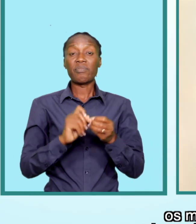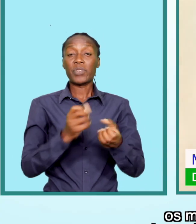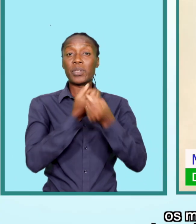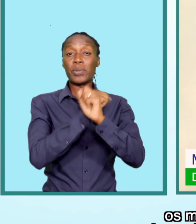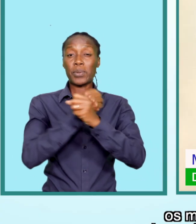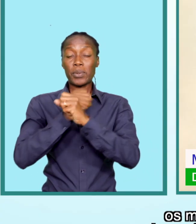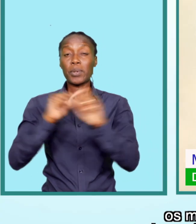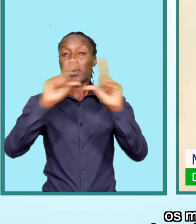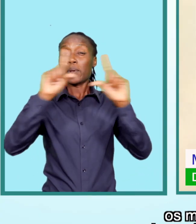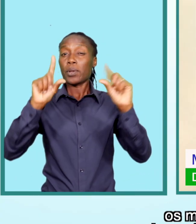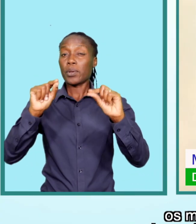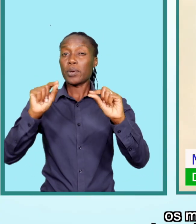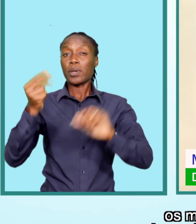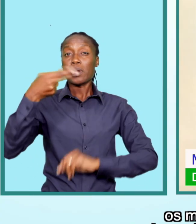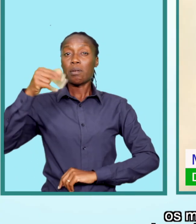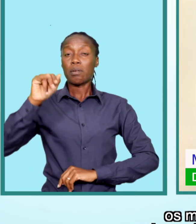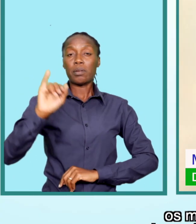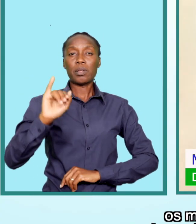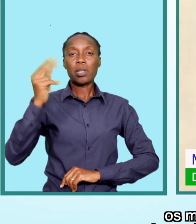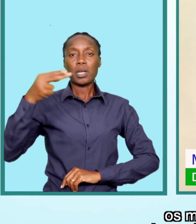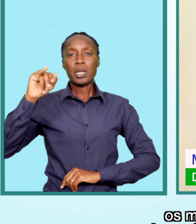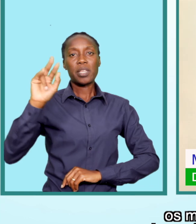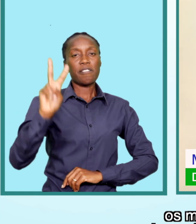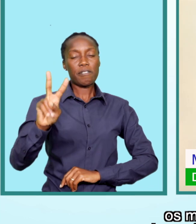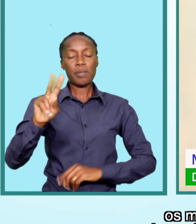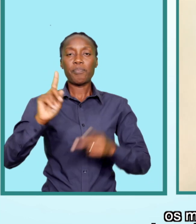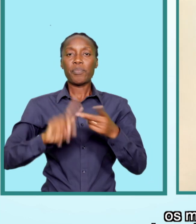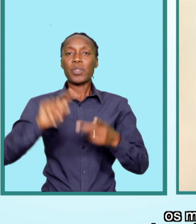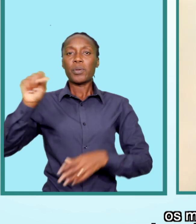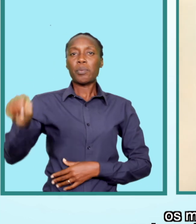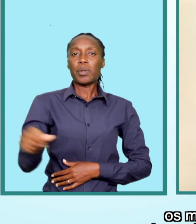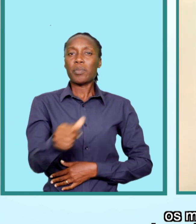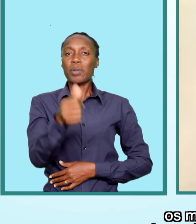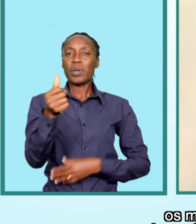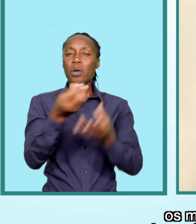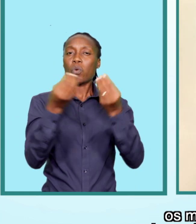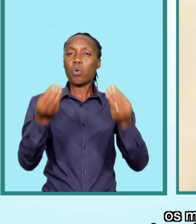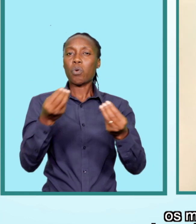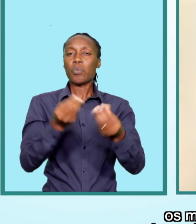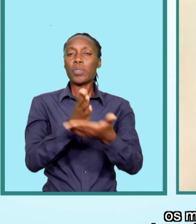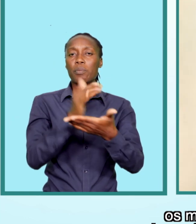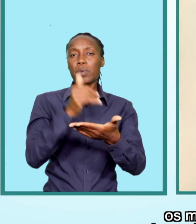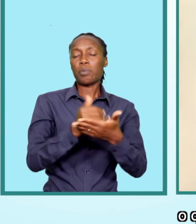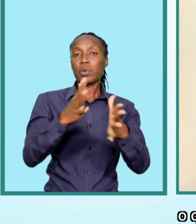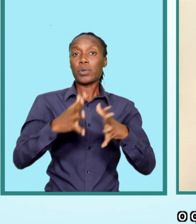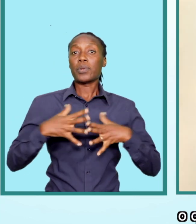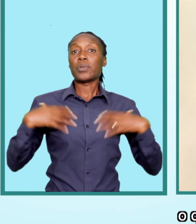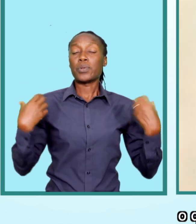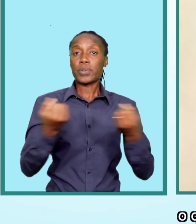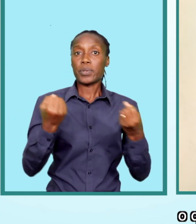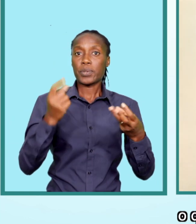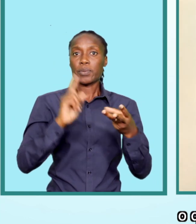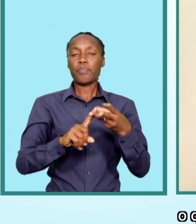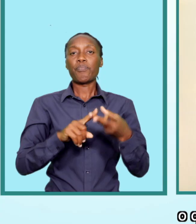os mitos que estão à volta do HIV, o que pode ser feito para melhorar os serviços de saúde, o que pode